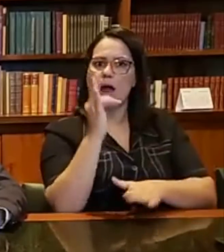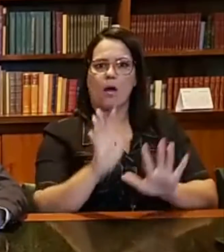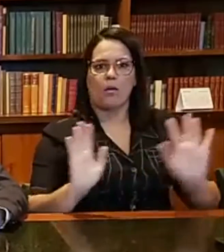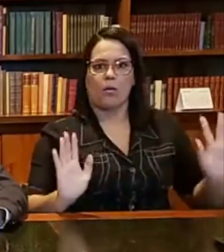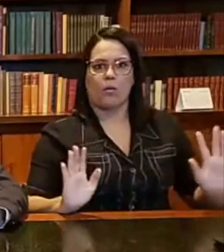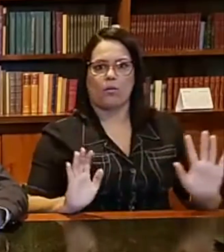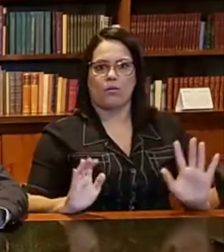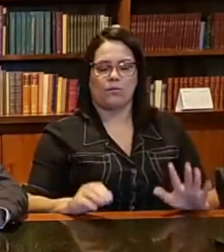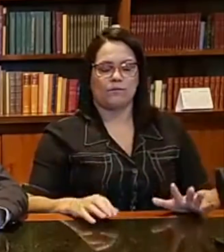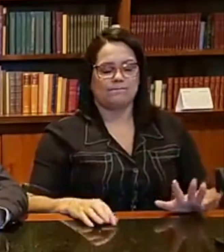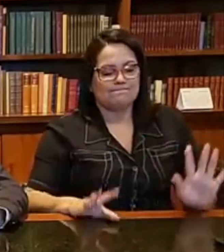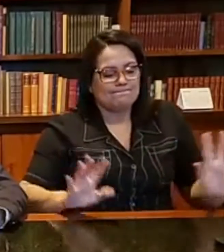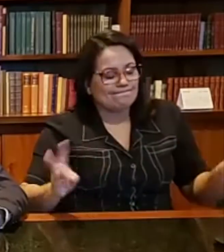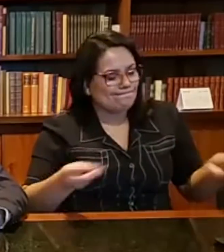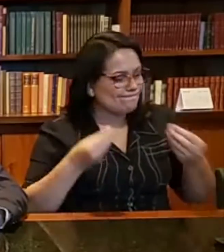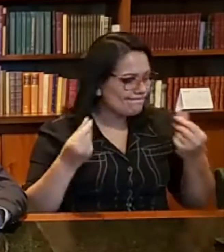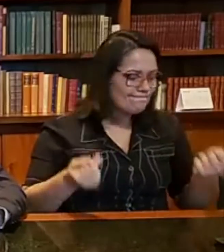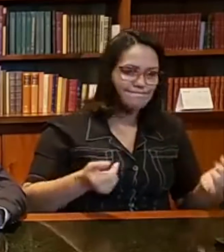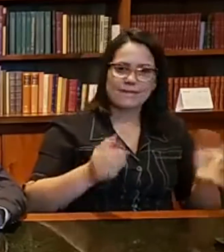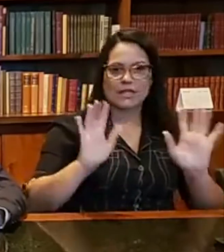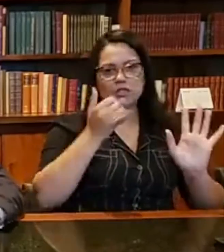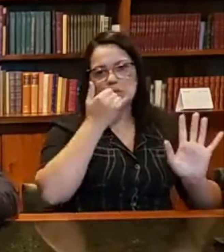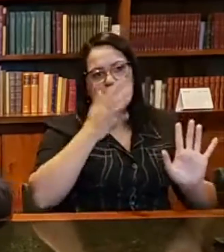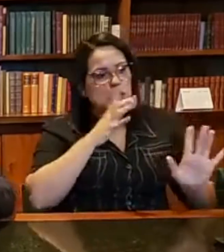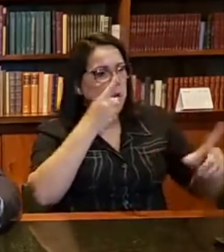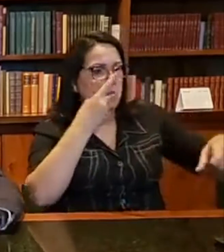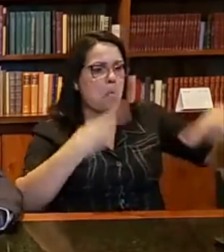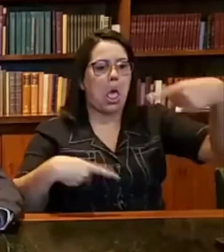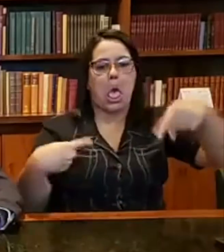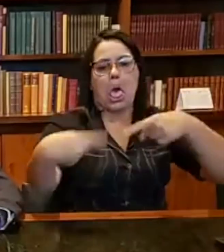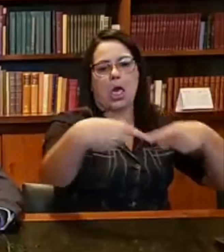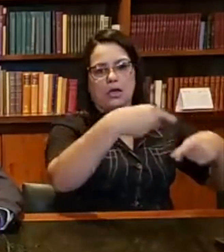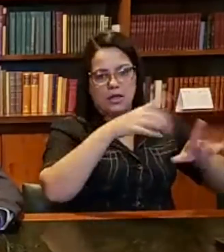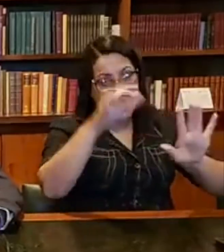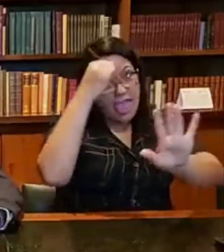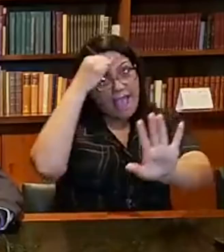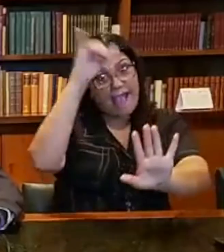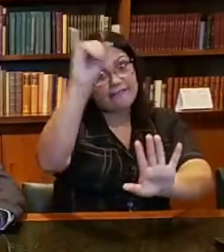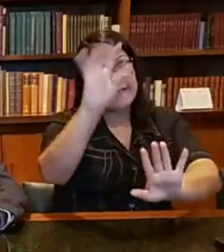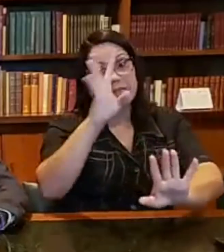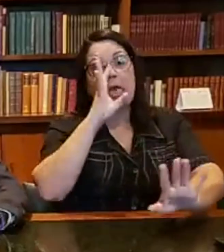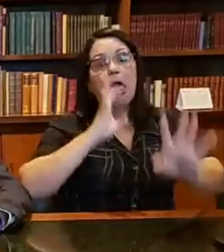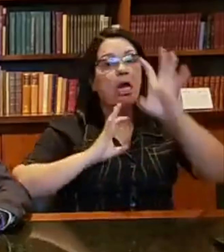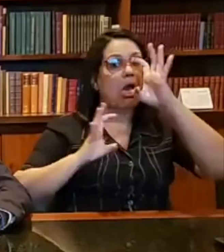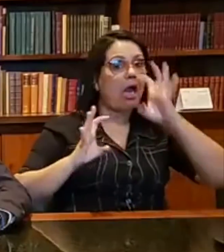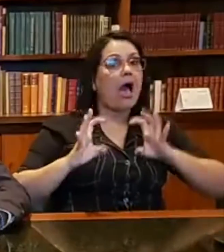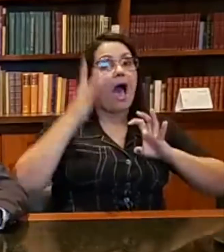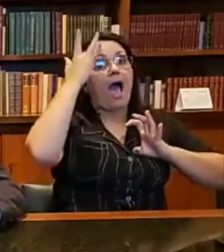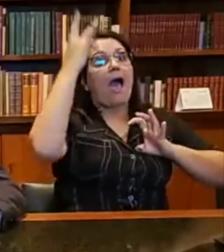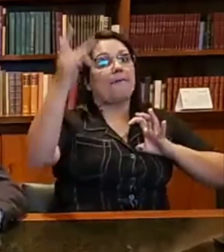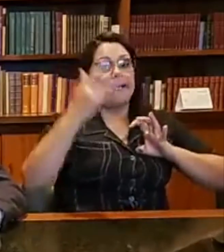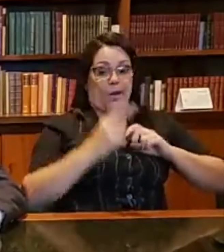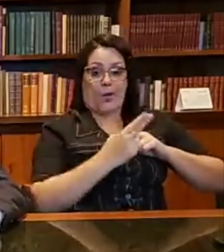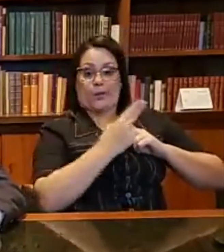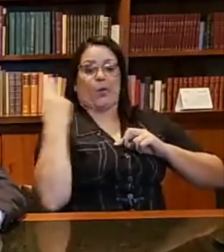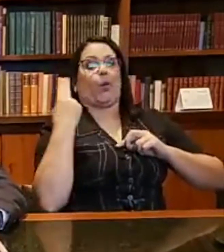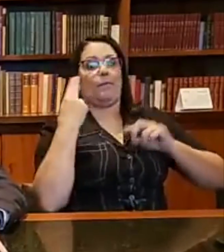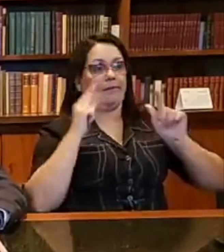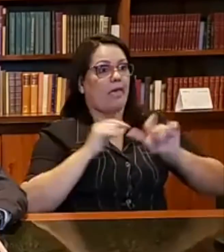aqui as medidas restritivas, né, para evitar o pessoal fazer uma festa com o meu nome no dia de amanhã, tá